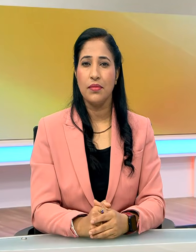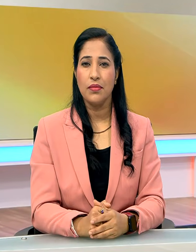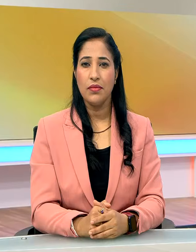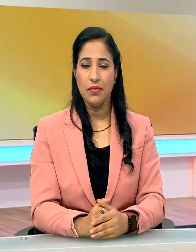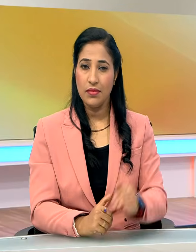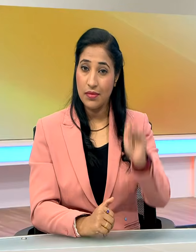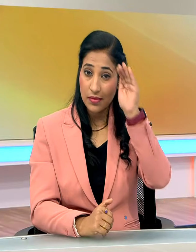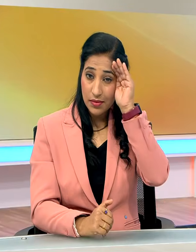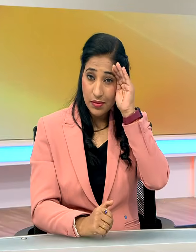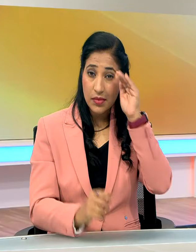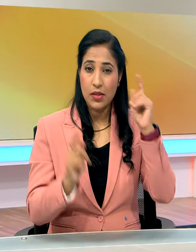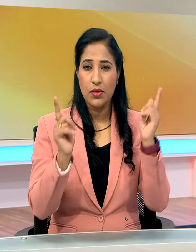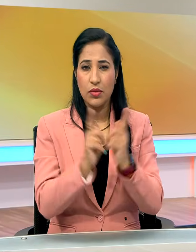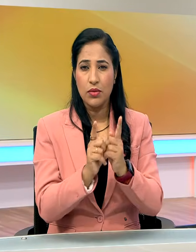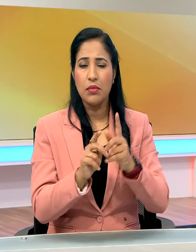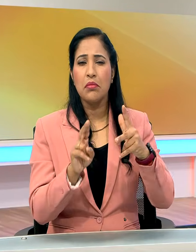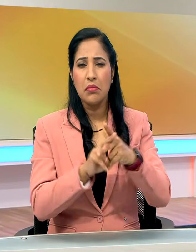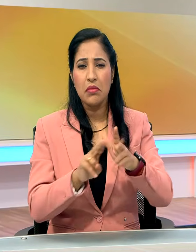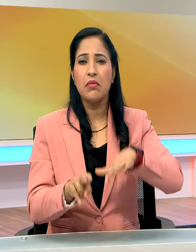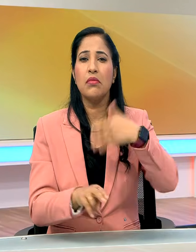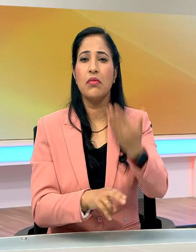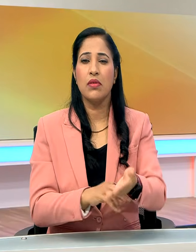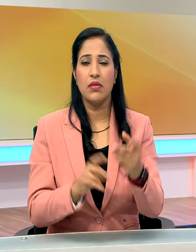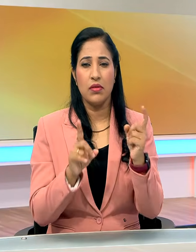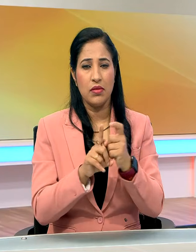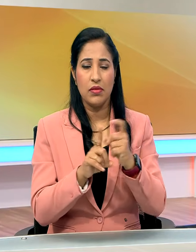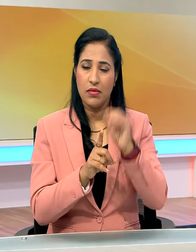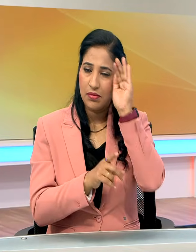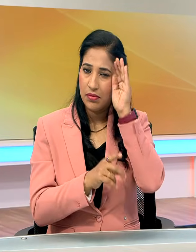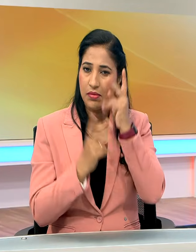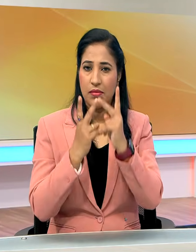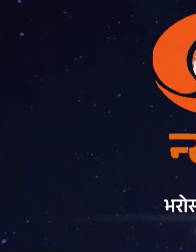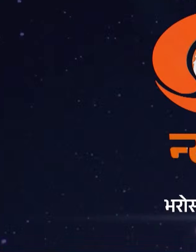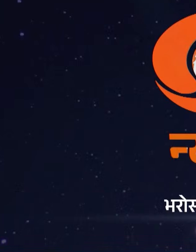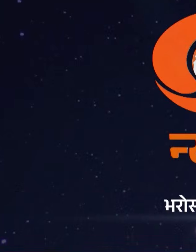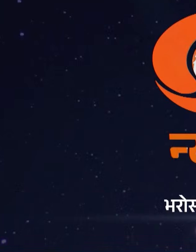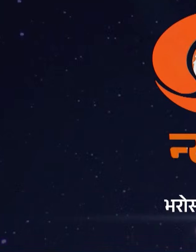और फिलहाल बुलेटिन में हम यहाँ रुक रहे हैं छोटे से ब्रेक के लिए, जल्द लौटते हैं।